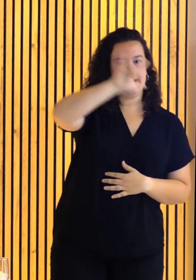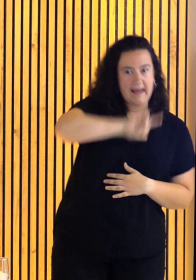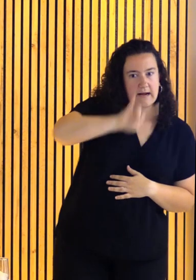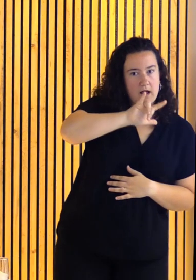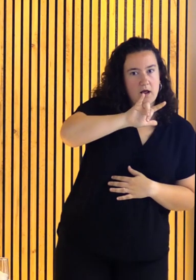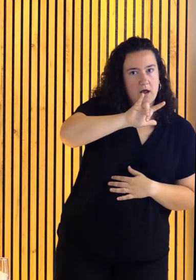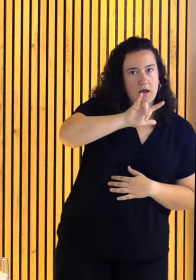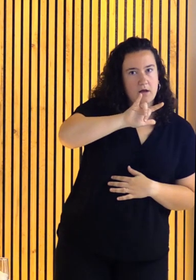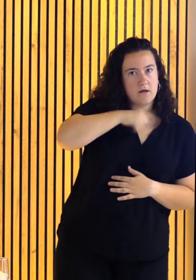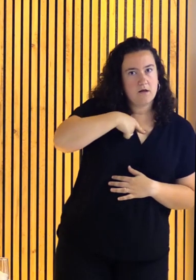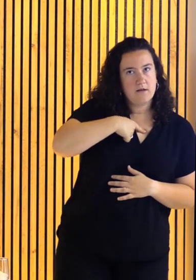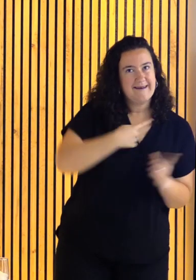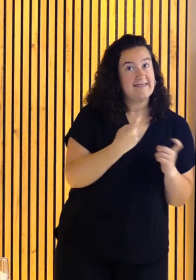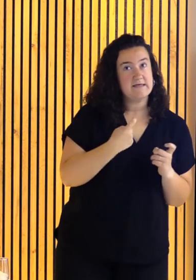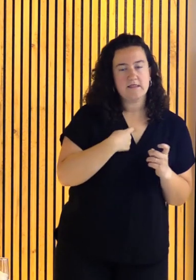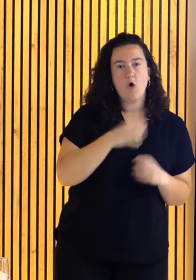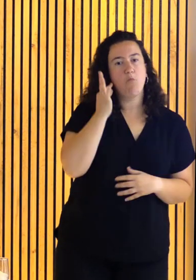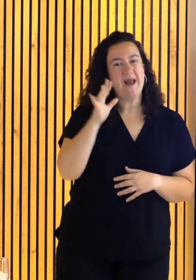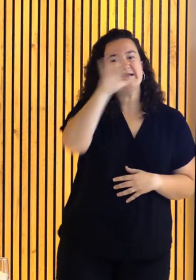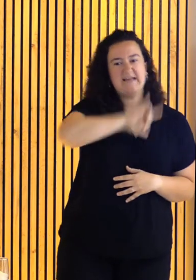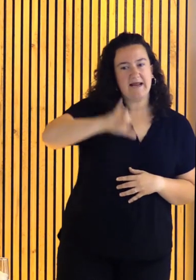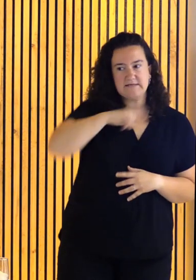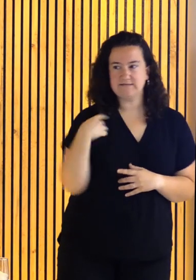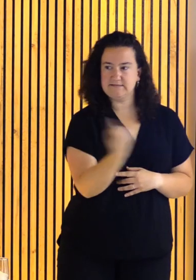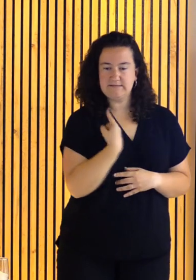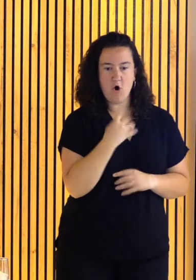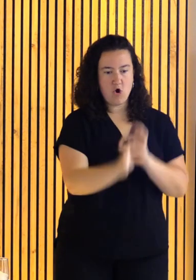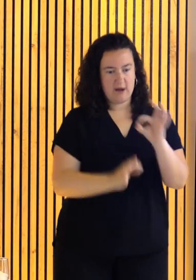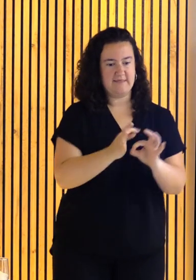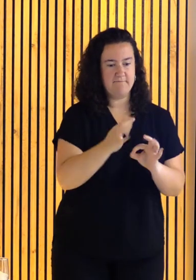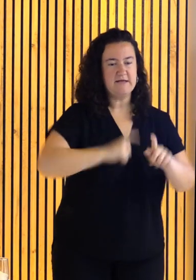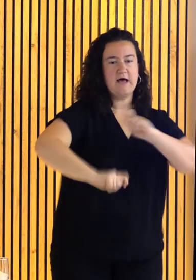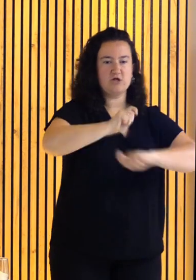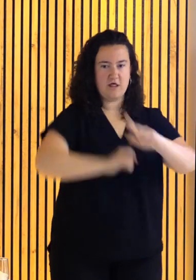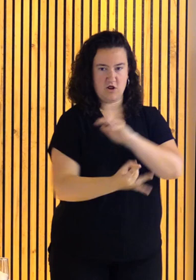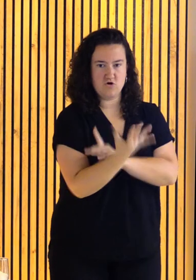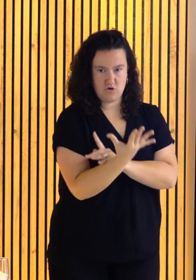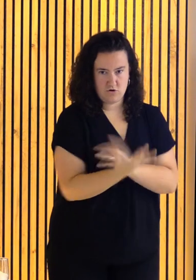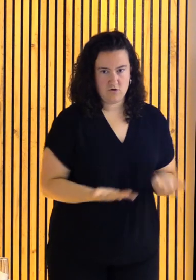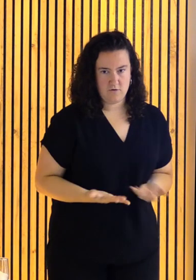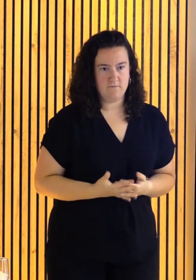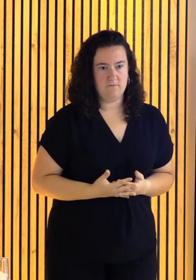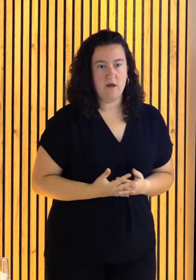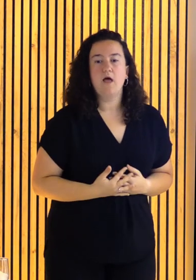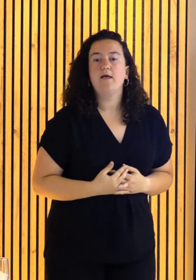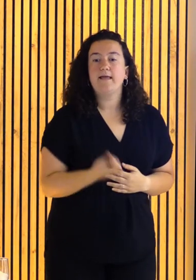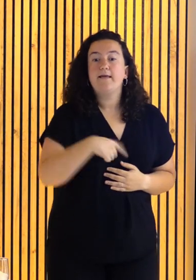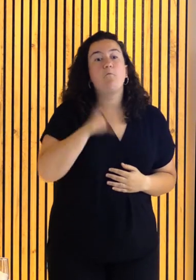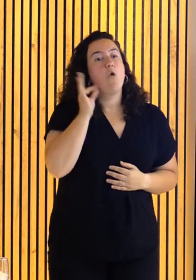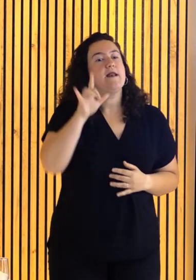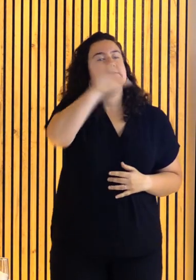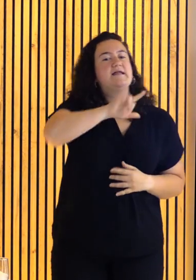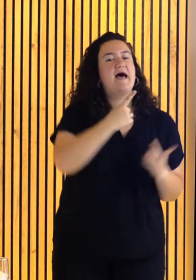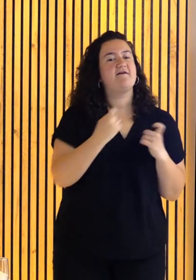beltz moduan antolatzekoa eta elkarteak sortzekoa. Bai? Bereien elkarte propioak